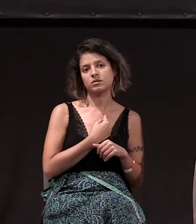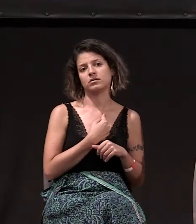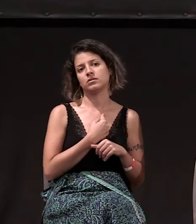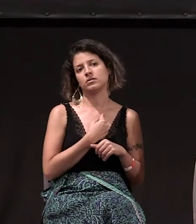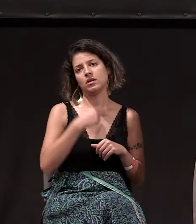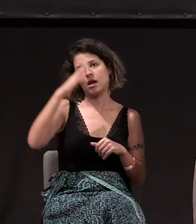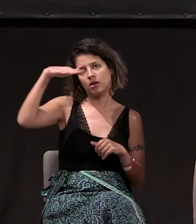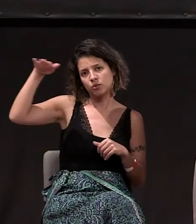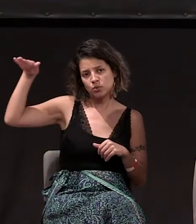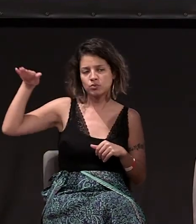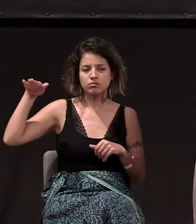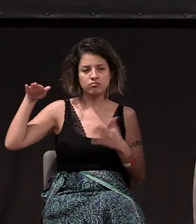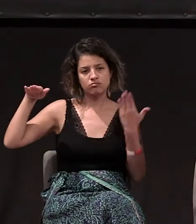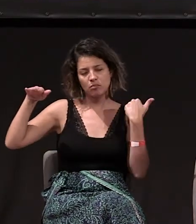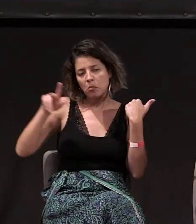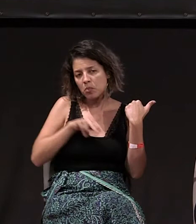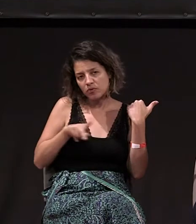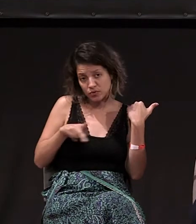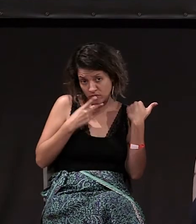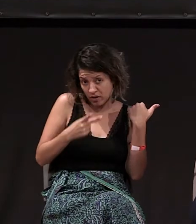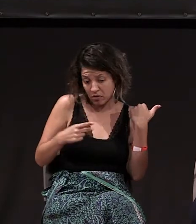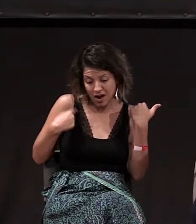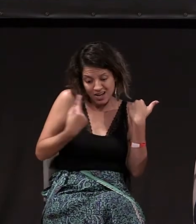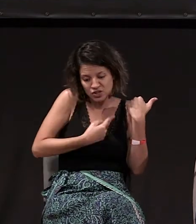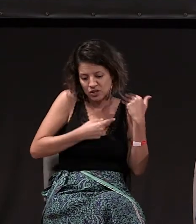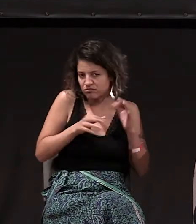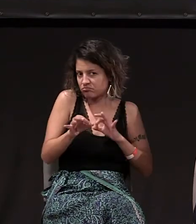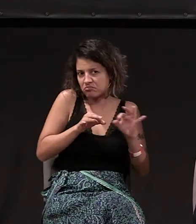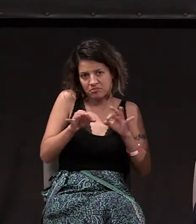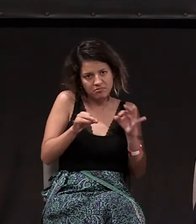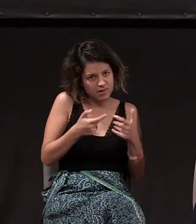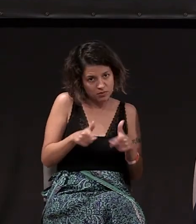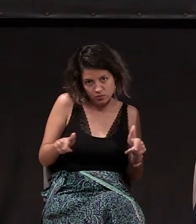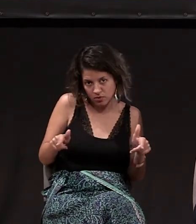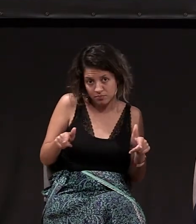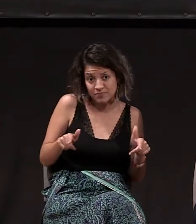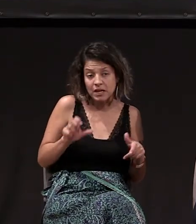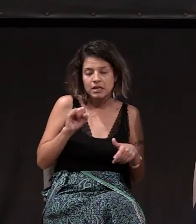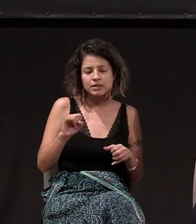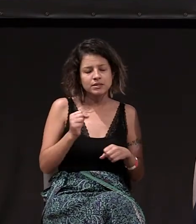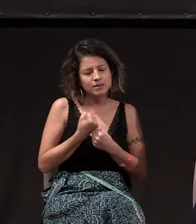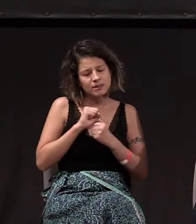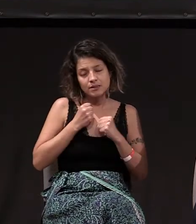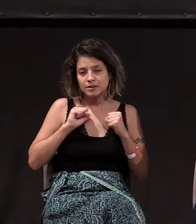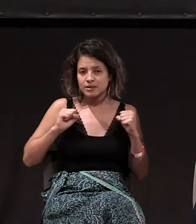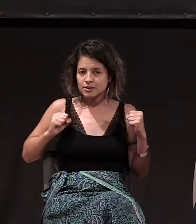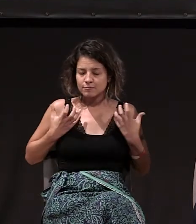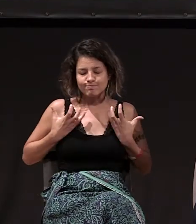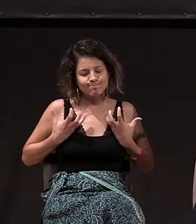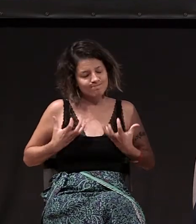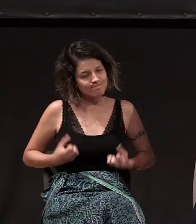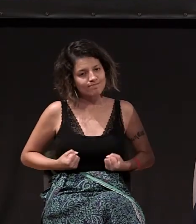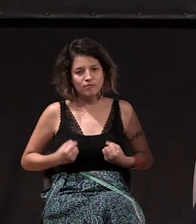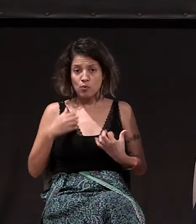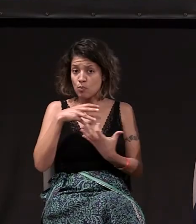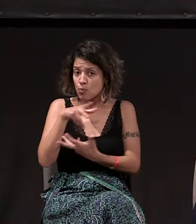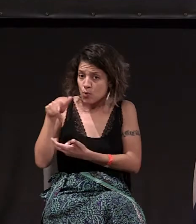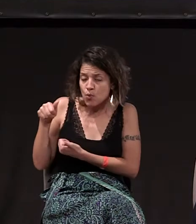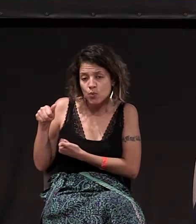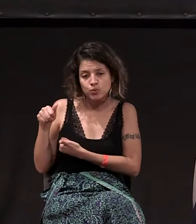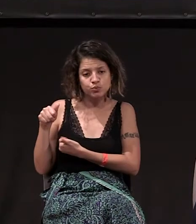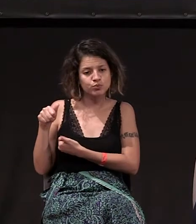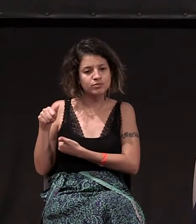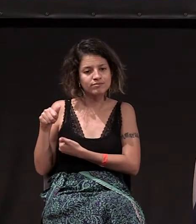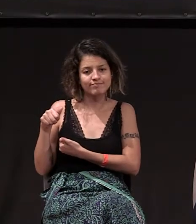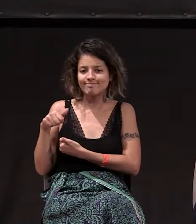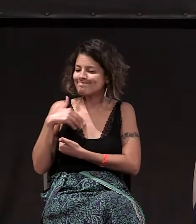do que o professor falava, se a gente não está preparado, se a gente está muito estressado e muito decepcionado com o mundo, a gente não